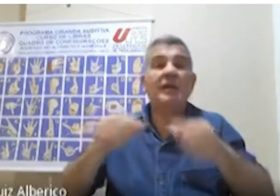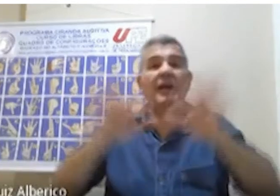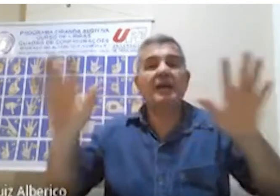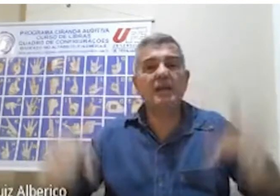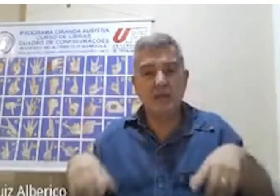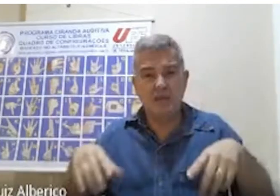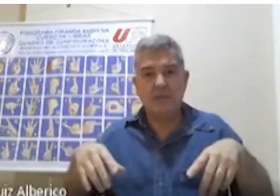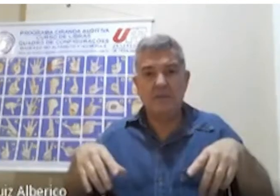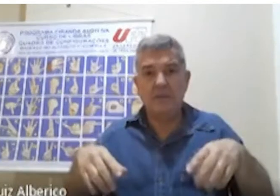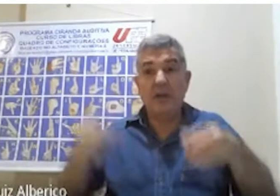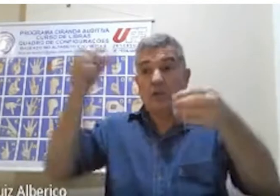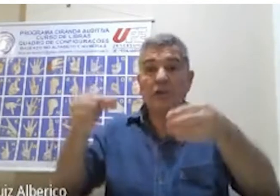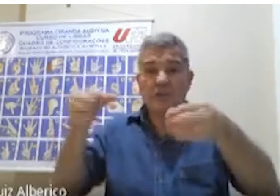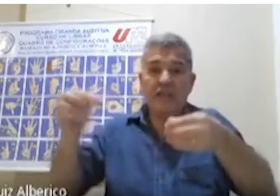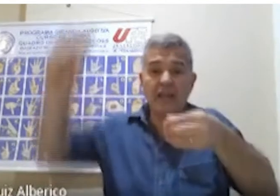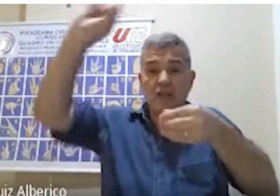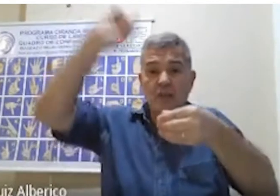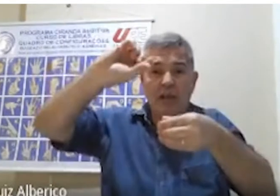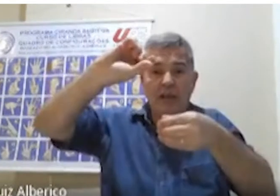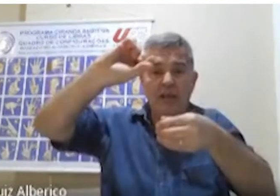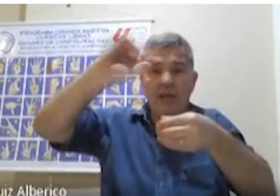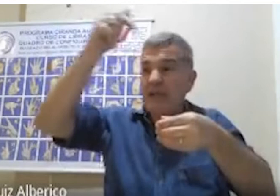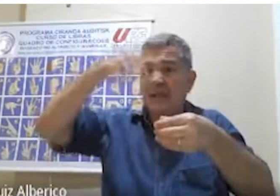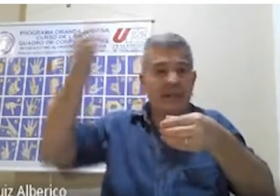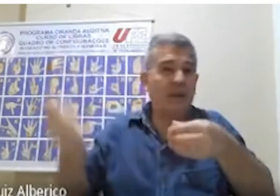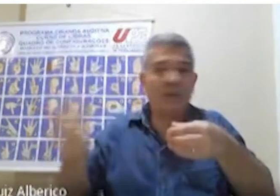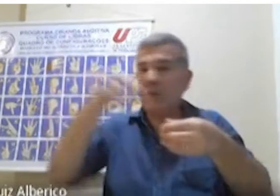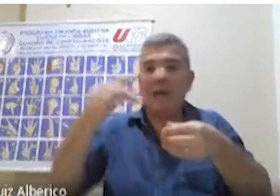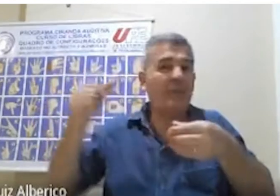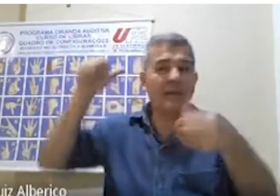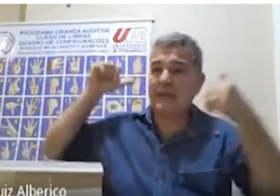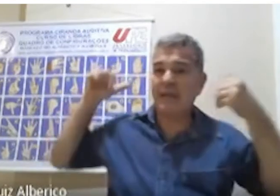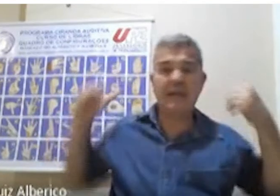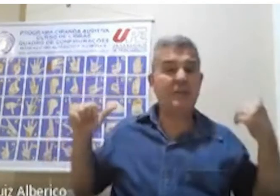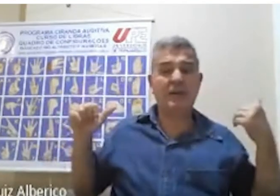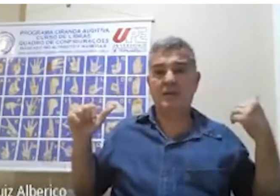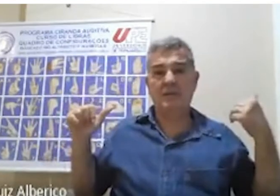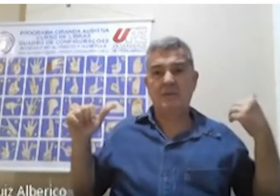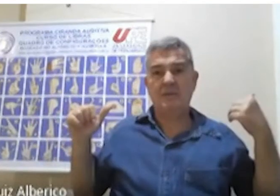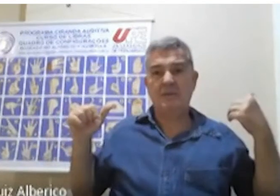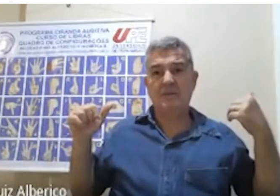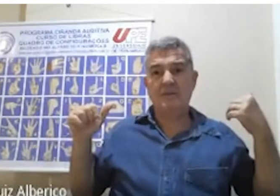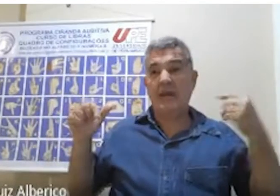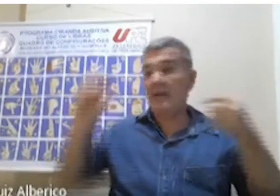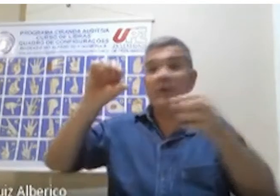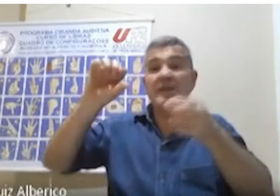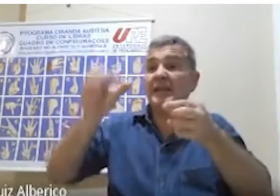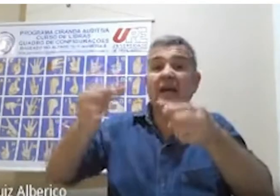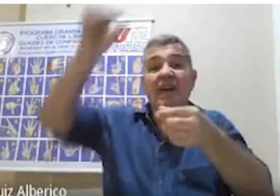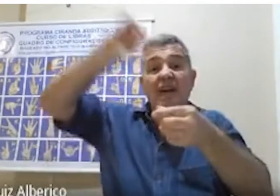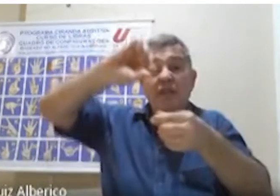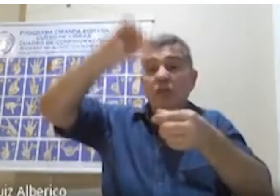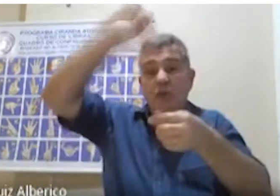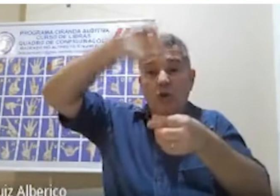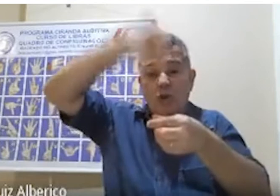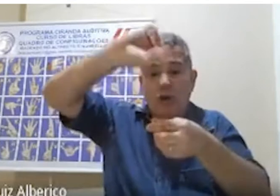Uma aula de mecânica. Quando eu fizer isso e botar aqui, ele já está sabendo que não é mais aquela química. Aqui pode ser até